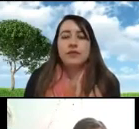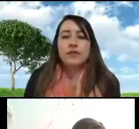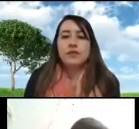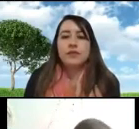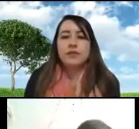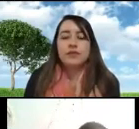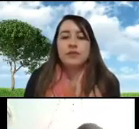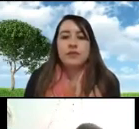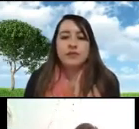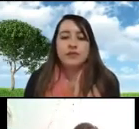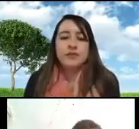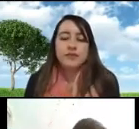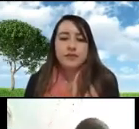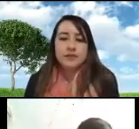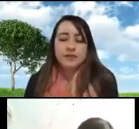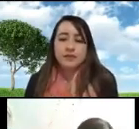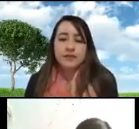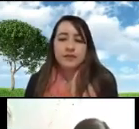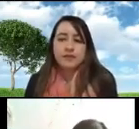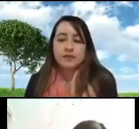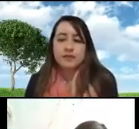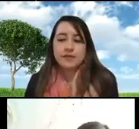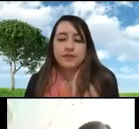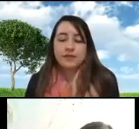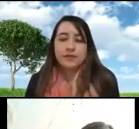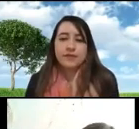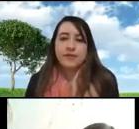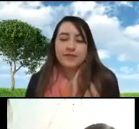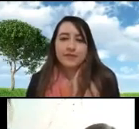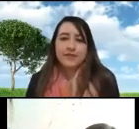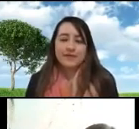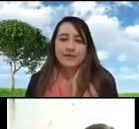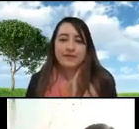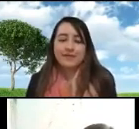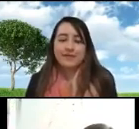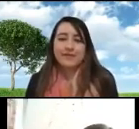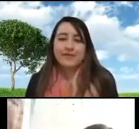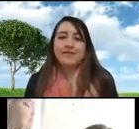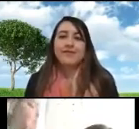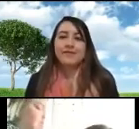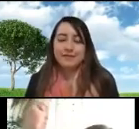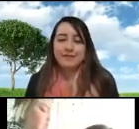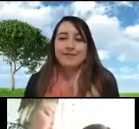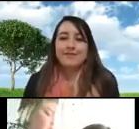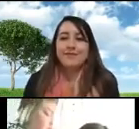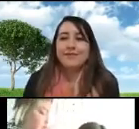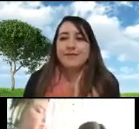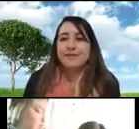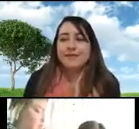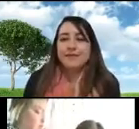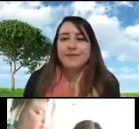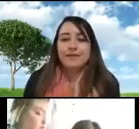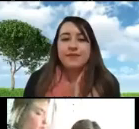Muy bien, muchas gracias a usted por esta información tan valiosa. Así que vamos a arrancar con el segundo nivel.